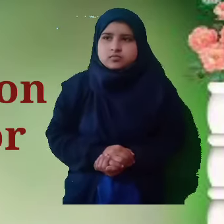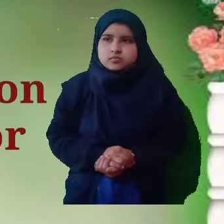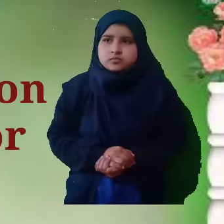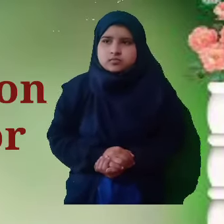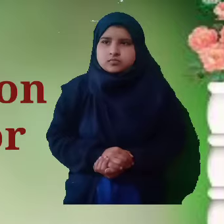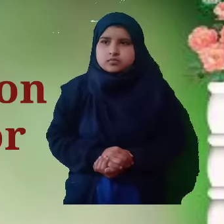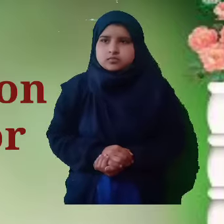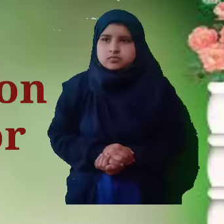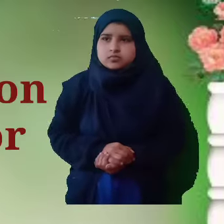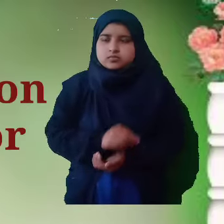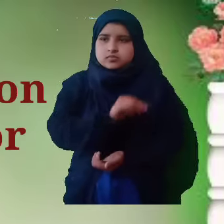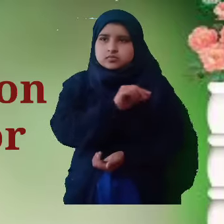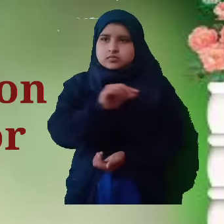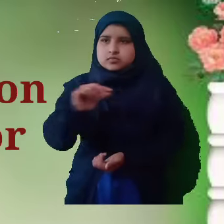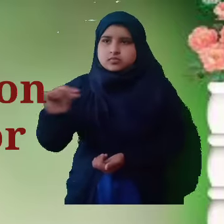कॉमन फैक्टर,